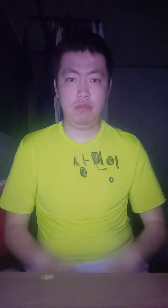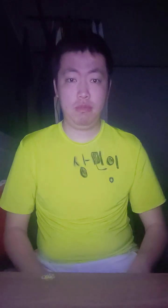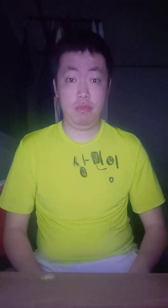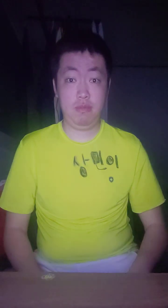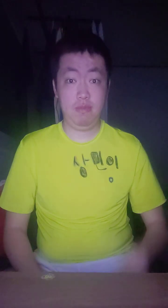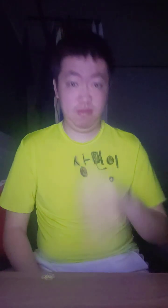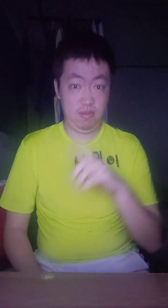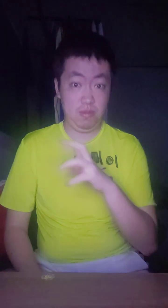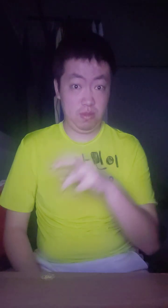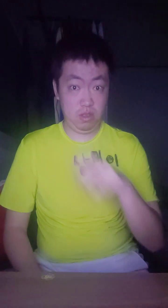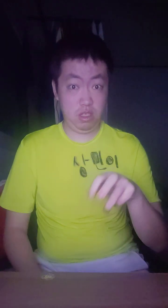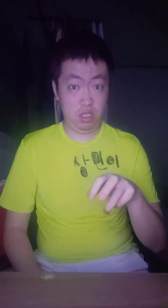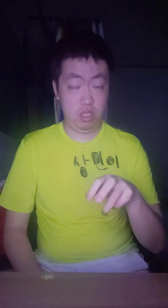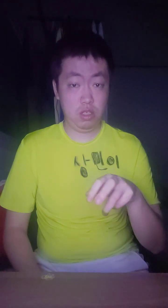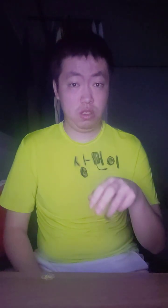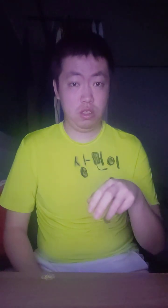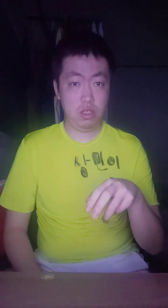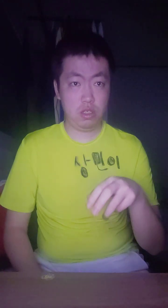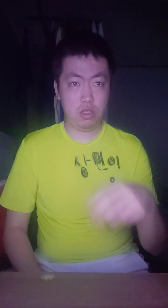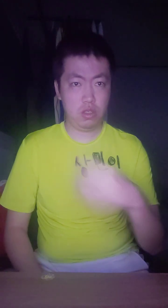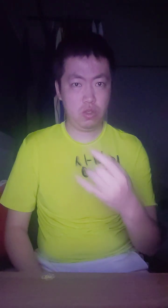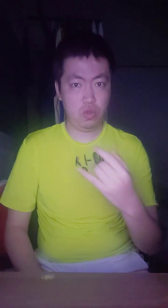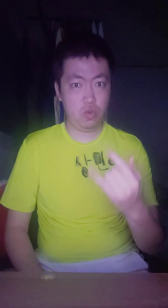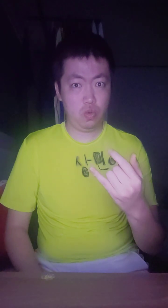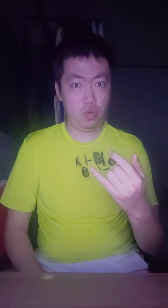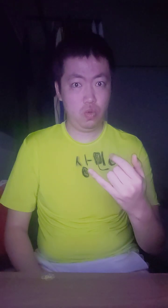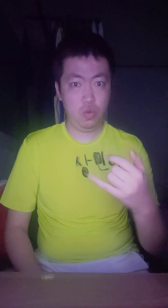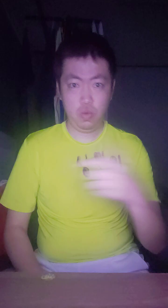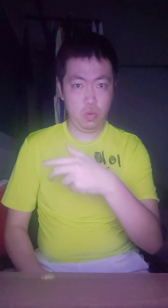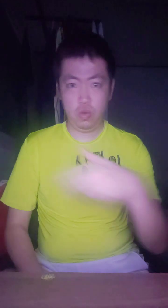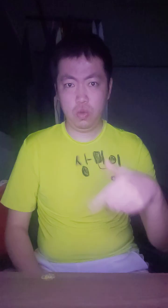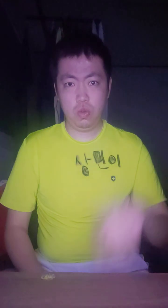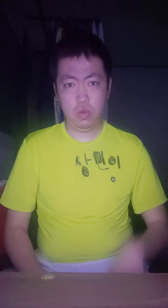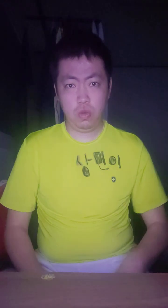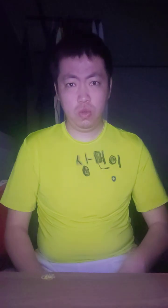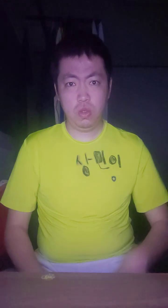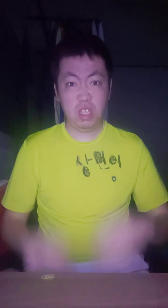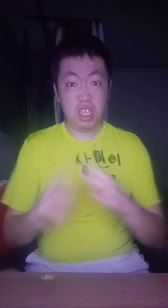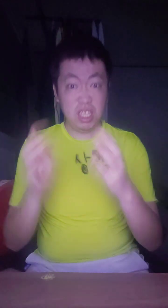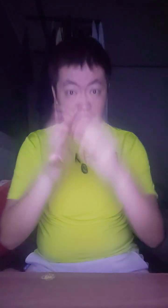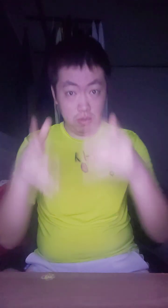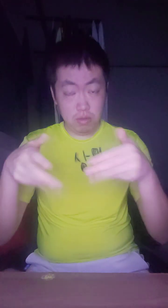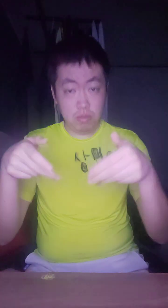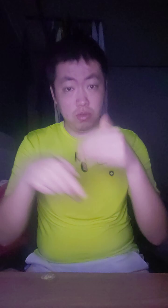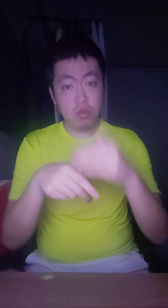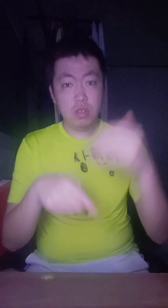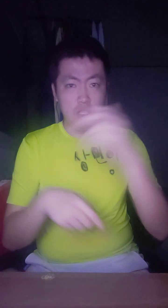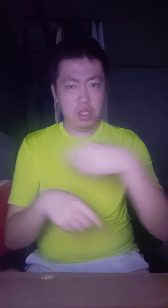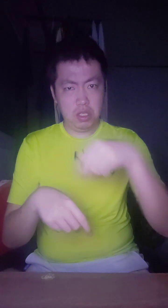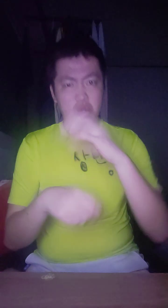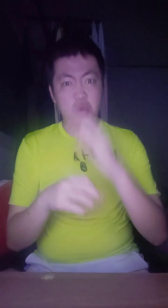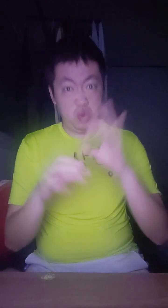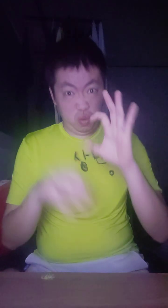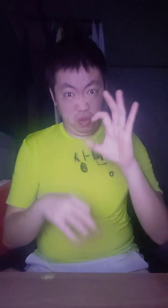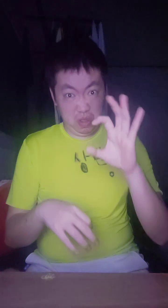시설물에 대한 안전 이런 부분은 조금 차원이 틀다 보니까 행정자치부가 민간 건물 화장실을 개방 화장실로